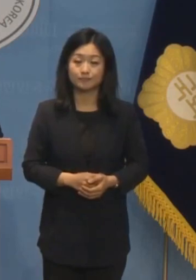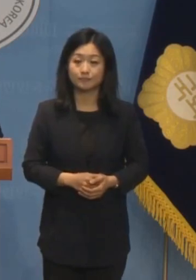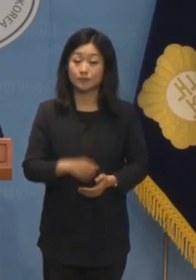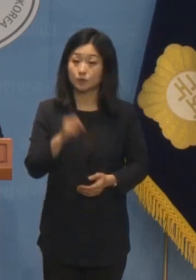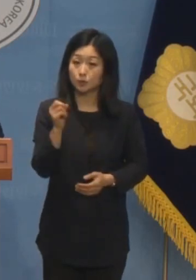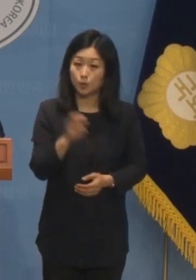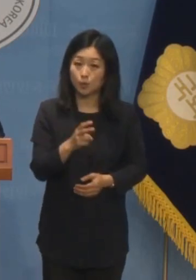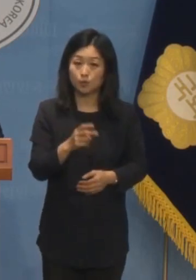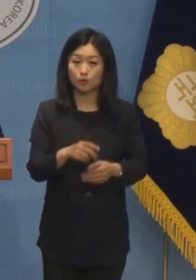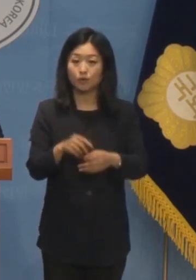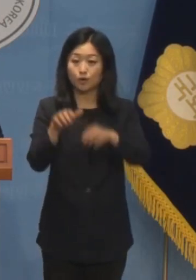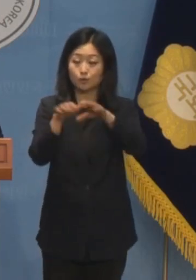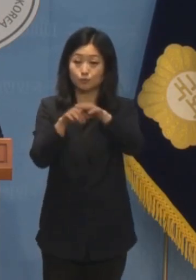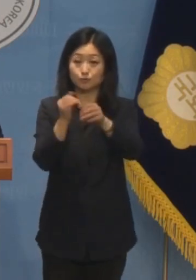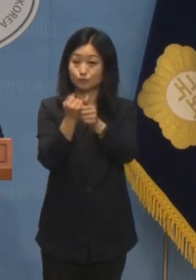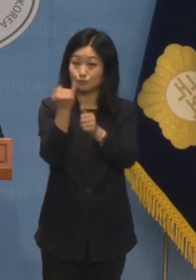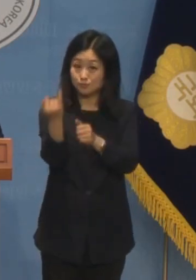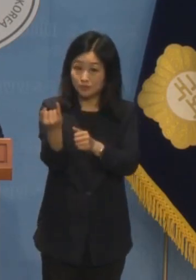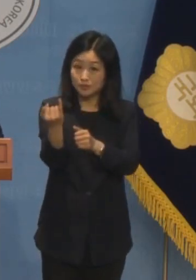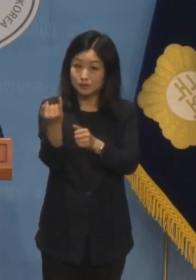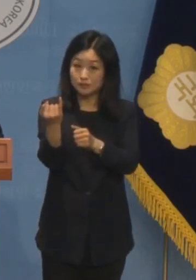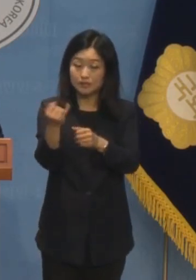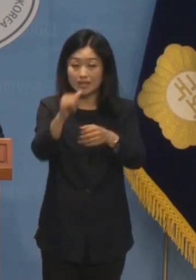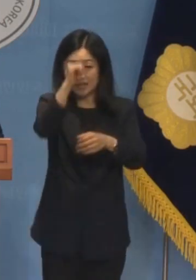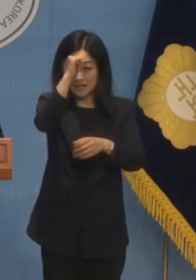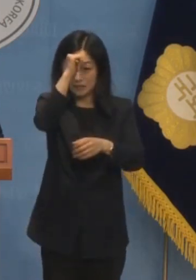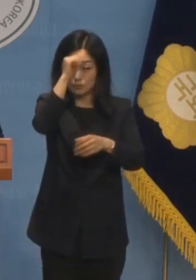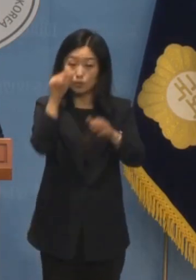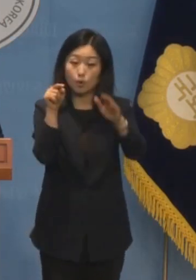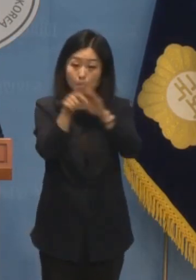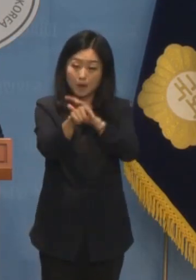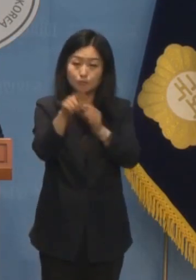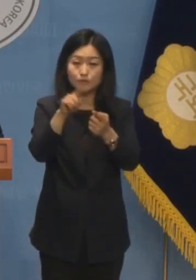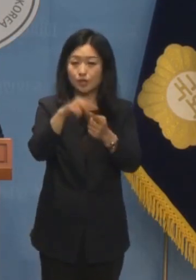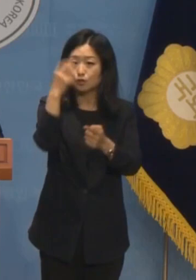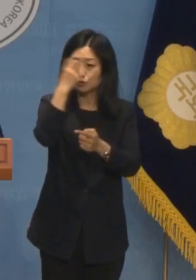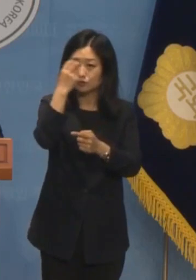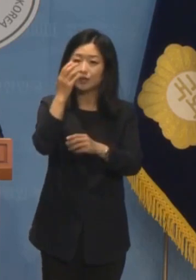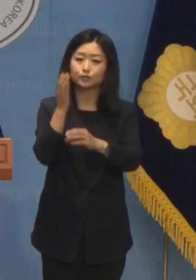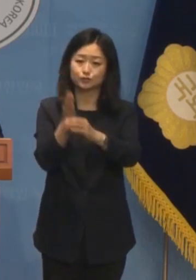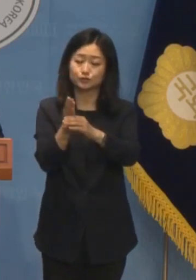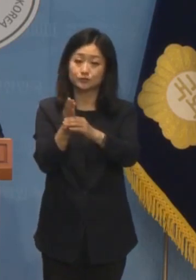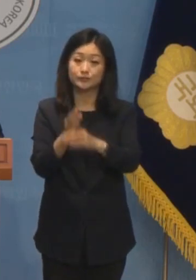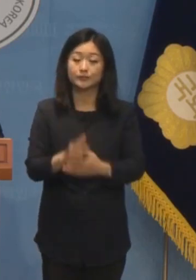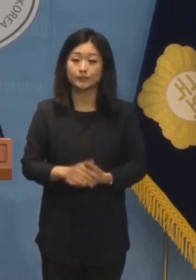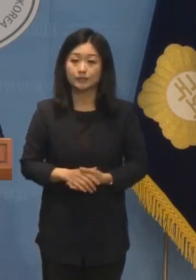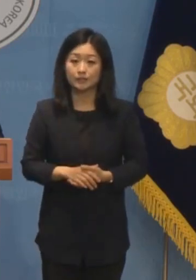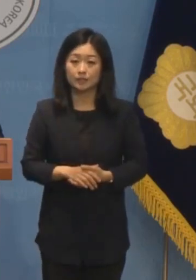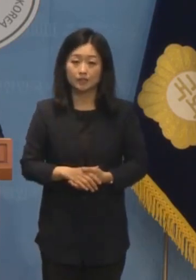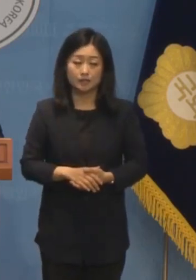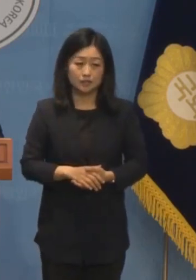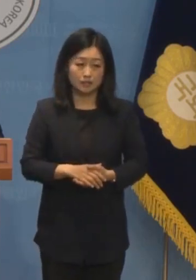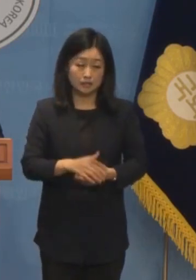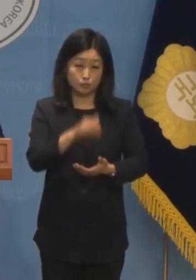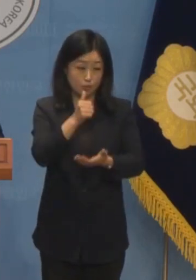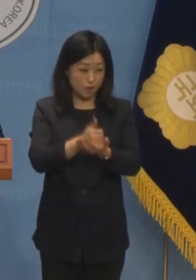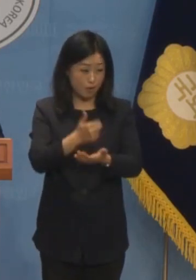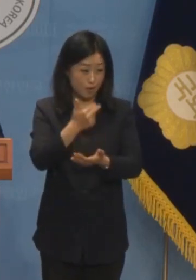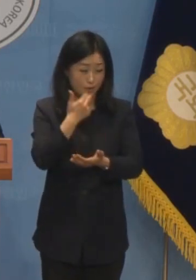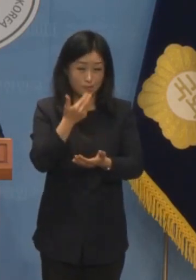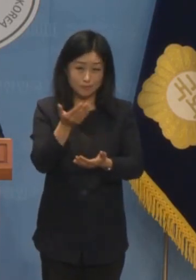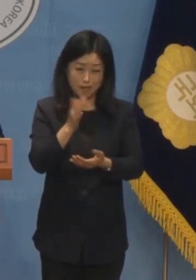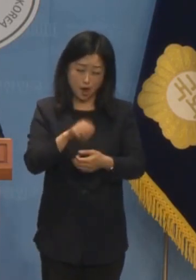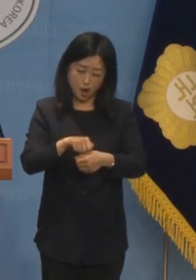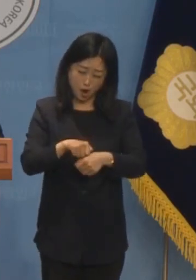무엇보다 김정숙 여사의 인도 방문에 대한 수사도 동시에 진행되고 있습니다. 억지 혐의를 만들어 문재인